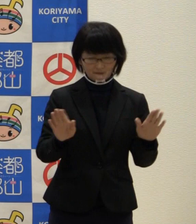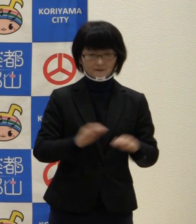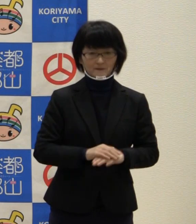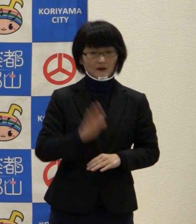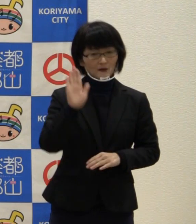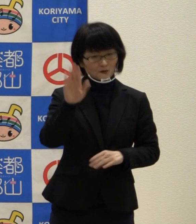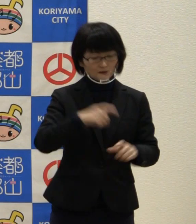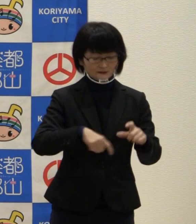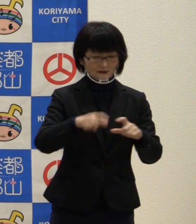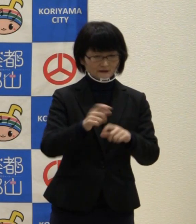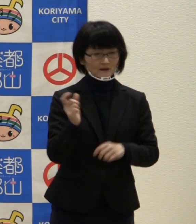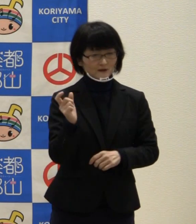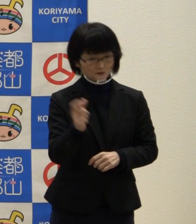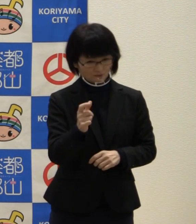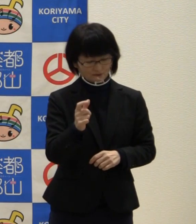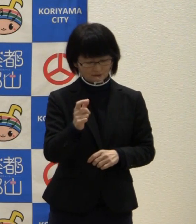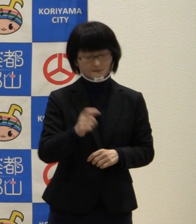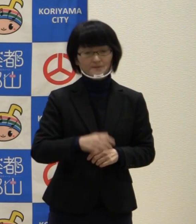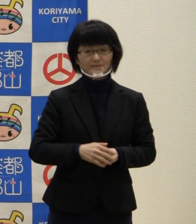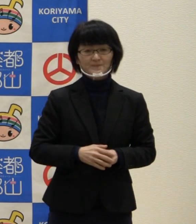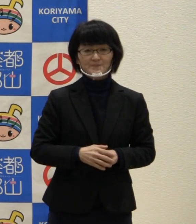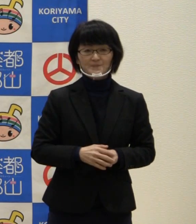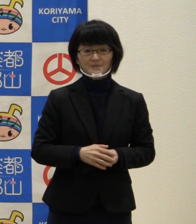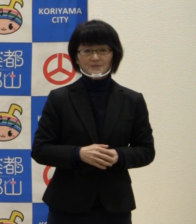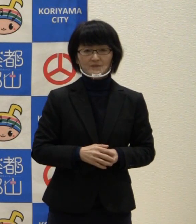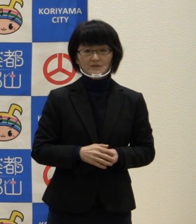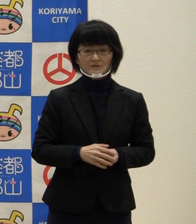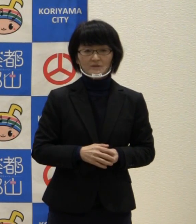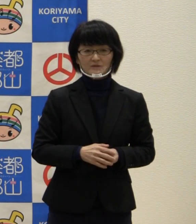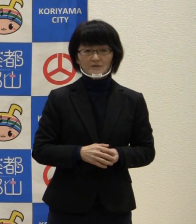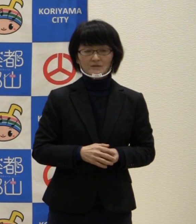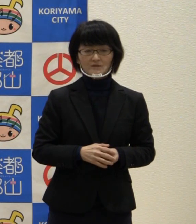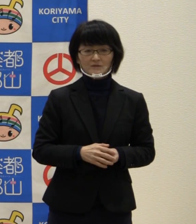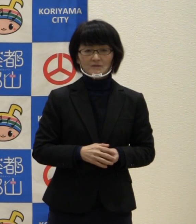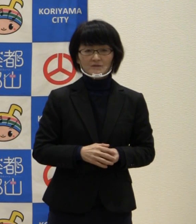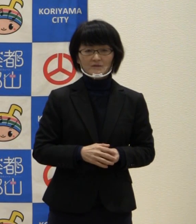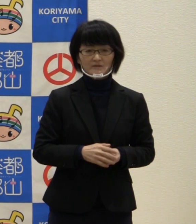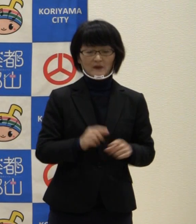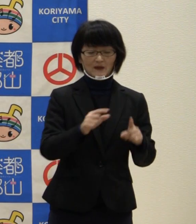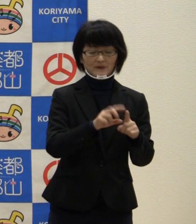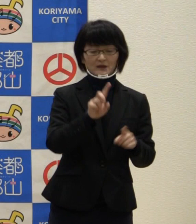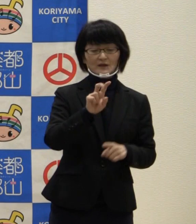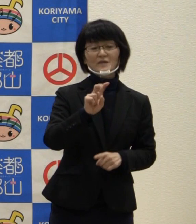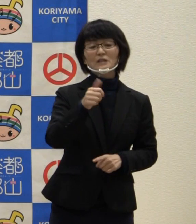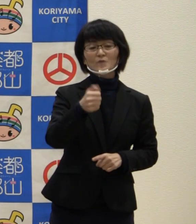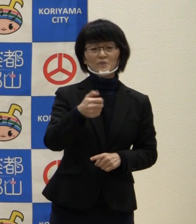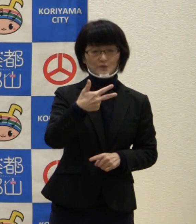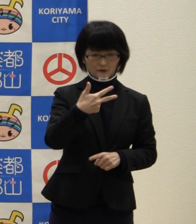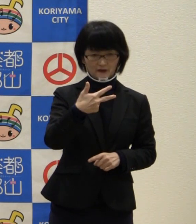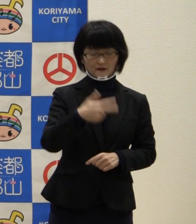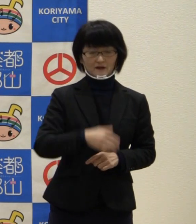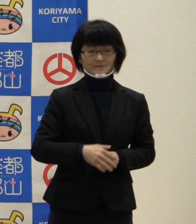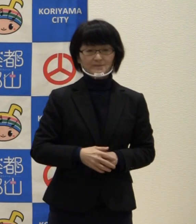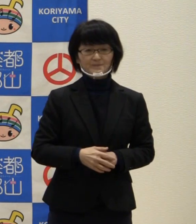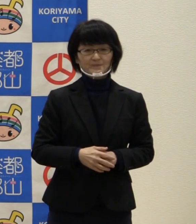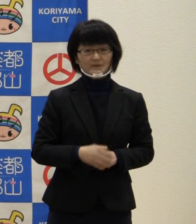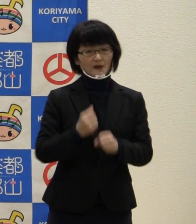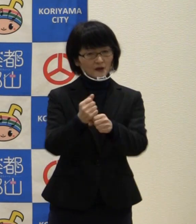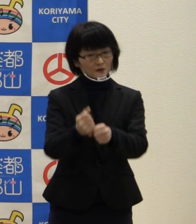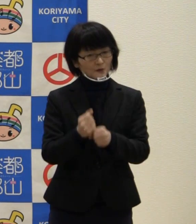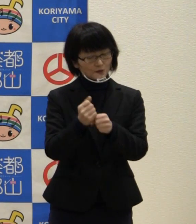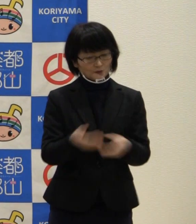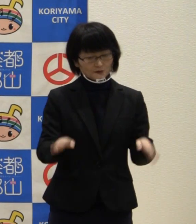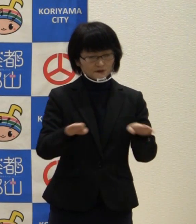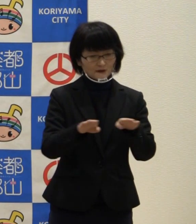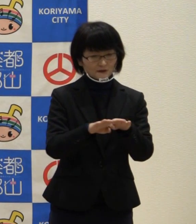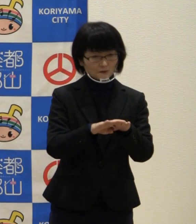今後さらに強化しようというものでございます。それから57ページにいきまして、農業施設